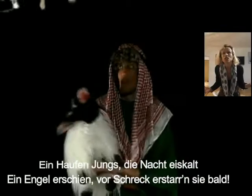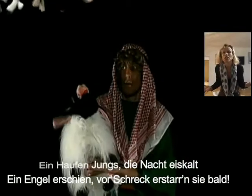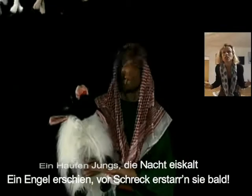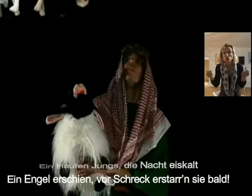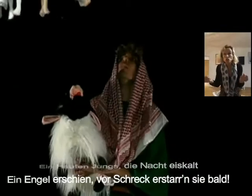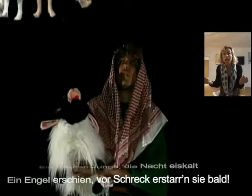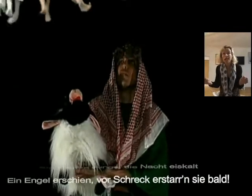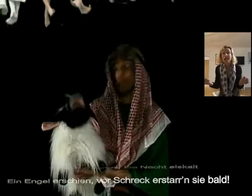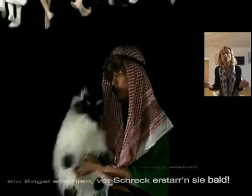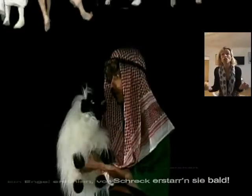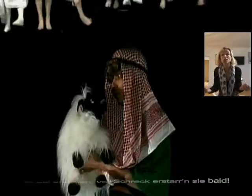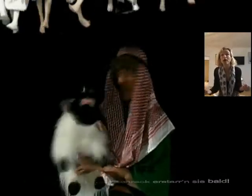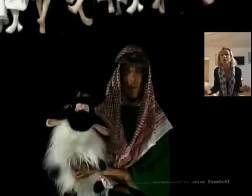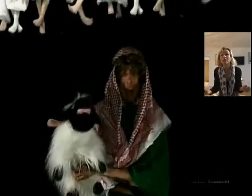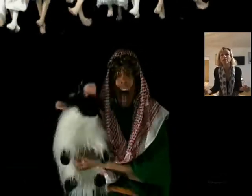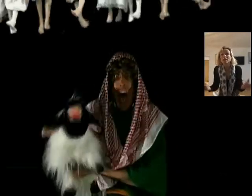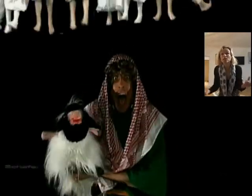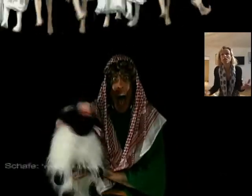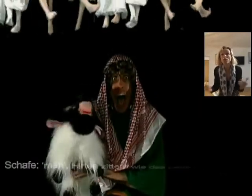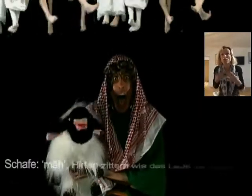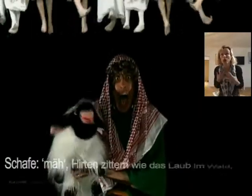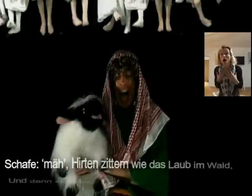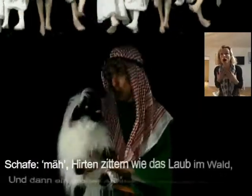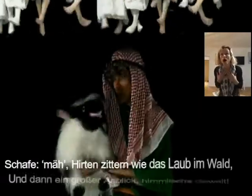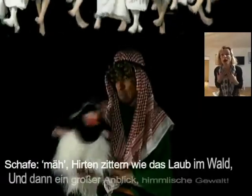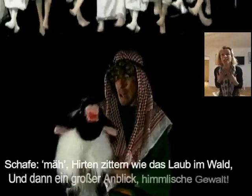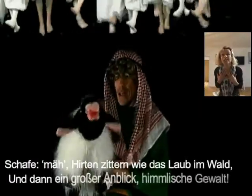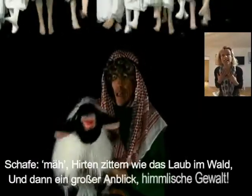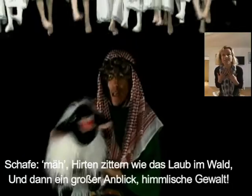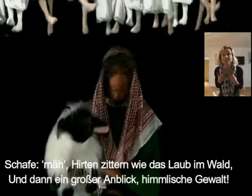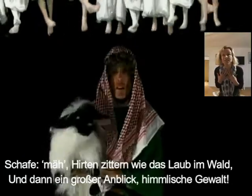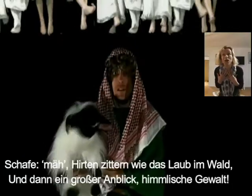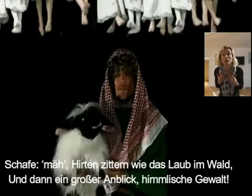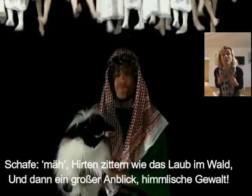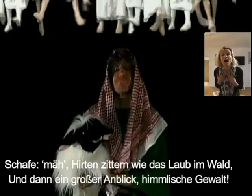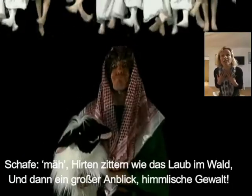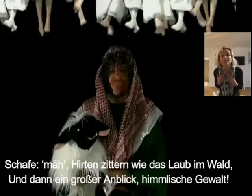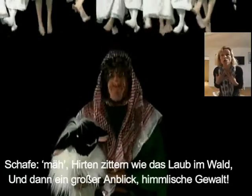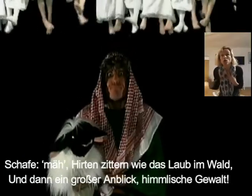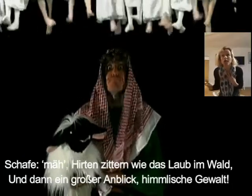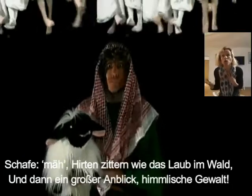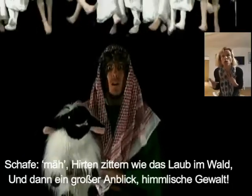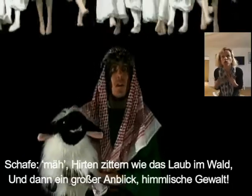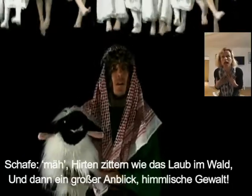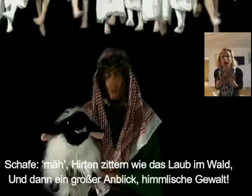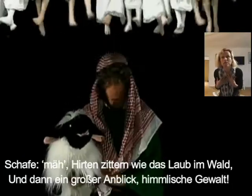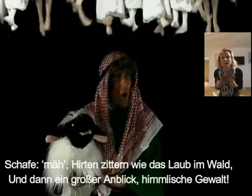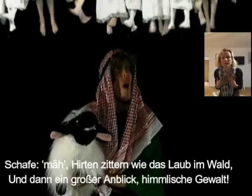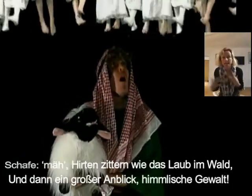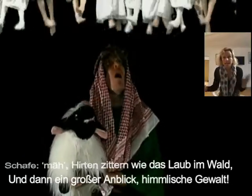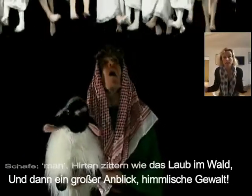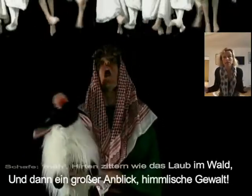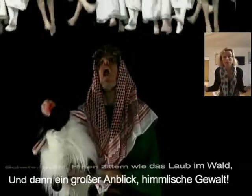erschien Und schreck Erstaun sie bald Schau, wer wird Sitten wird das Laufen behaupt Und dann ein großer